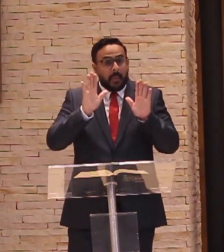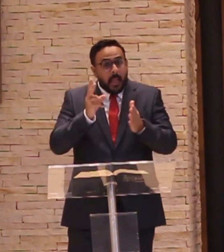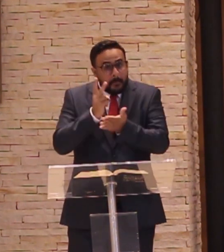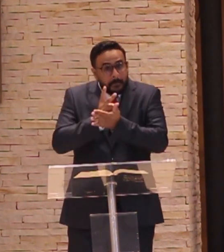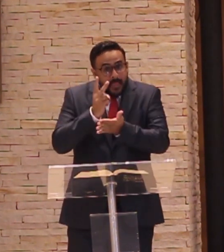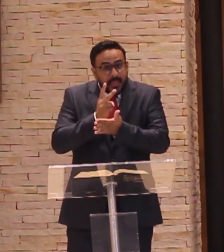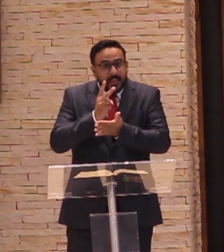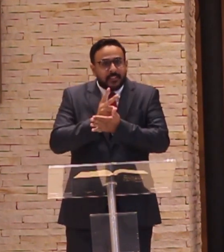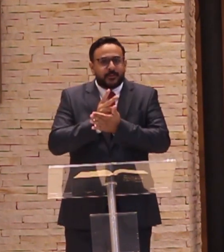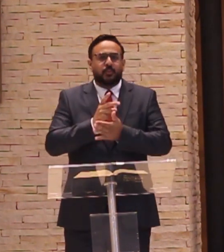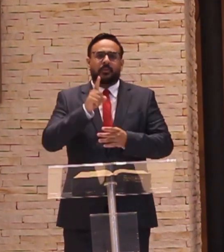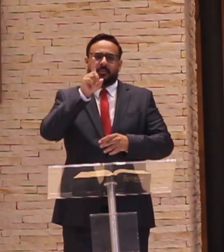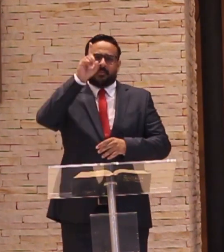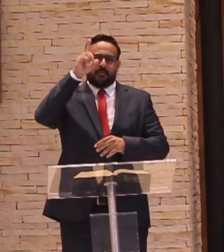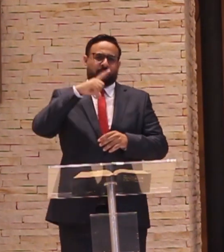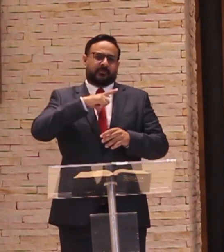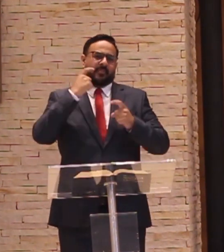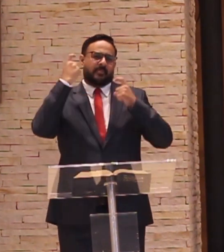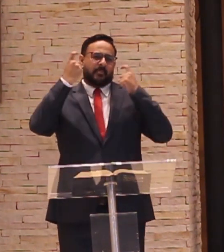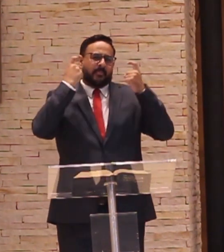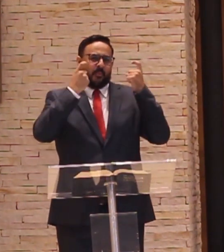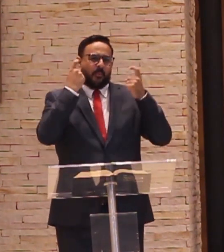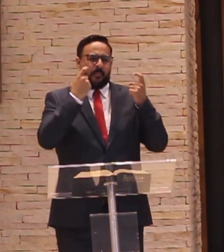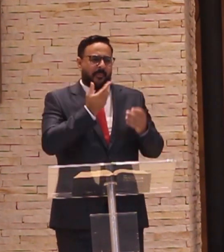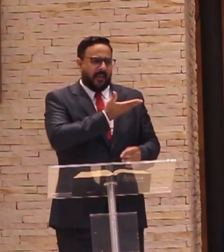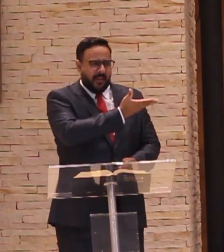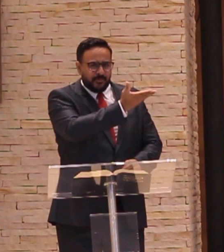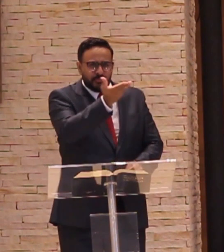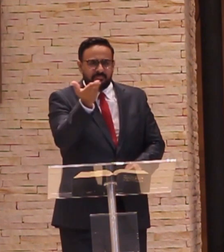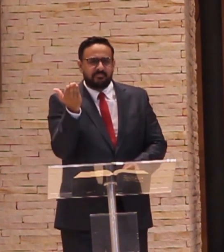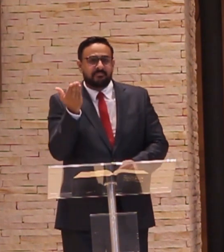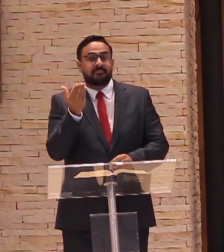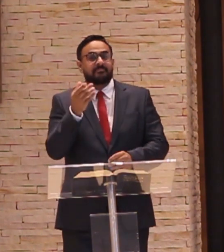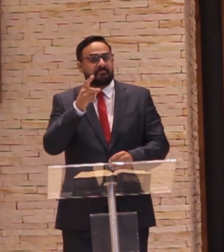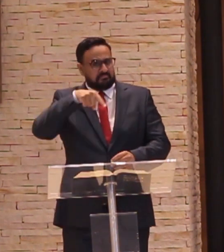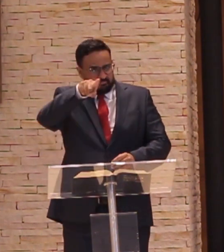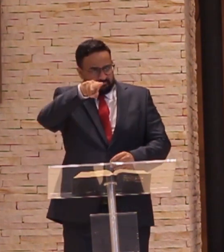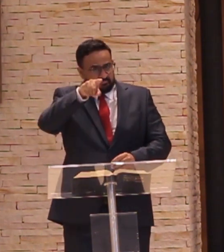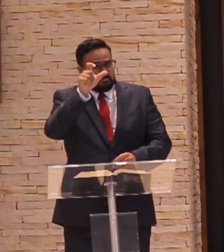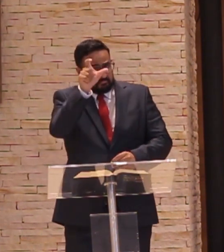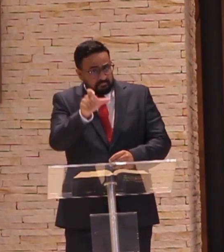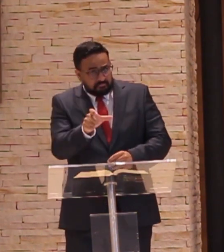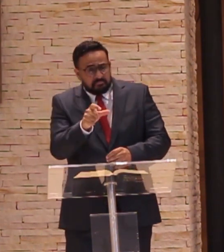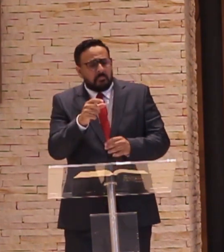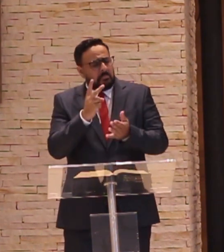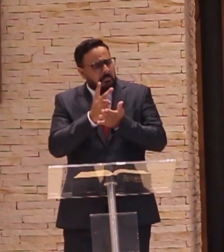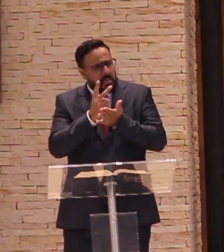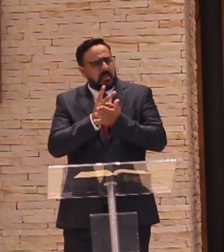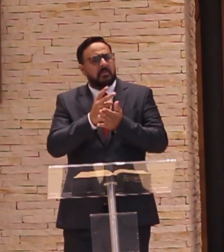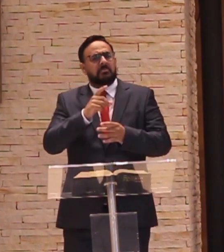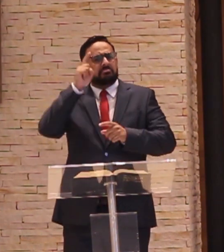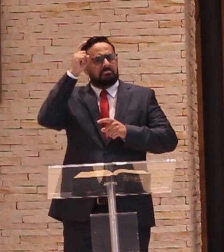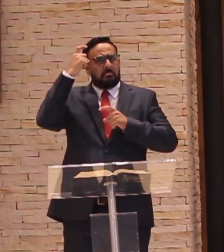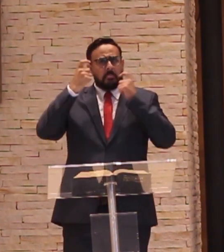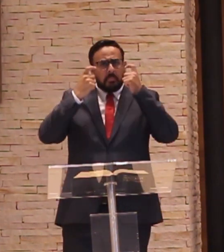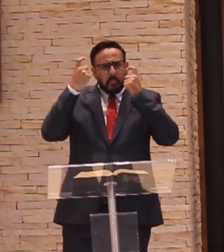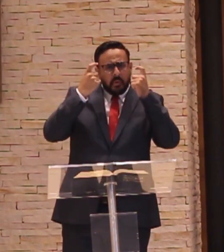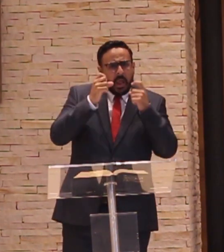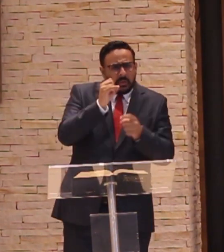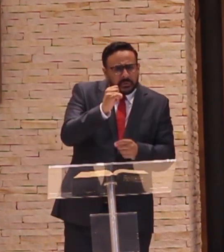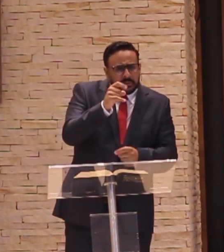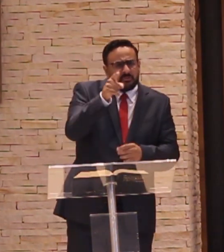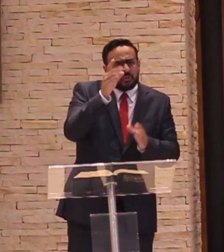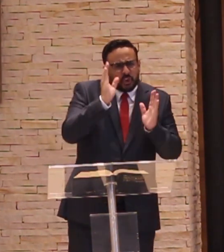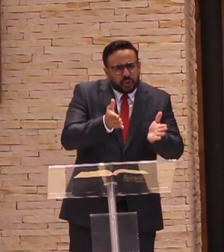não concorda com esse tipo de atitude. Mas Deus, ele se preocupa com todas as pessoas, inclusive com os